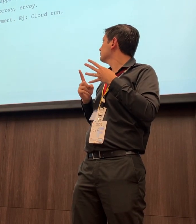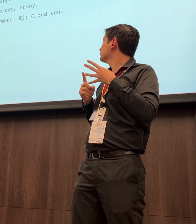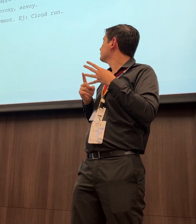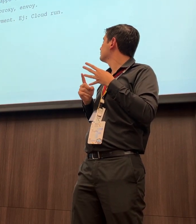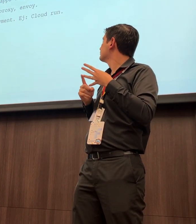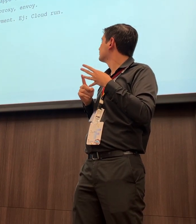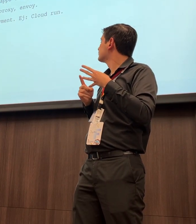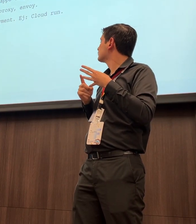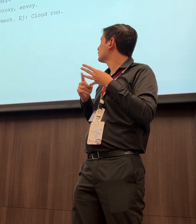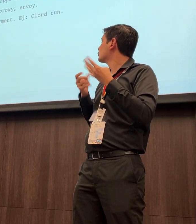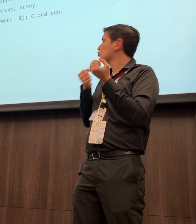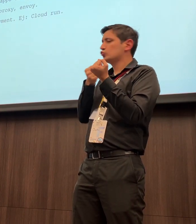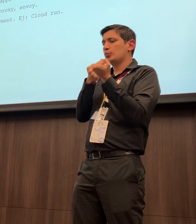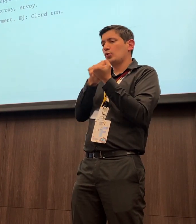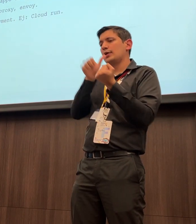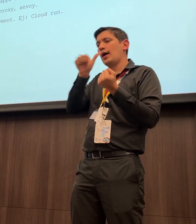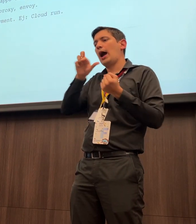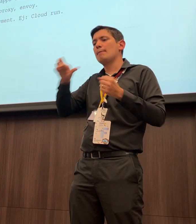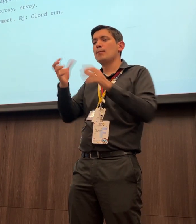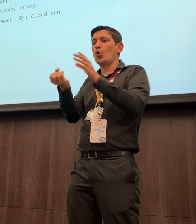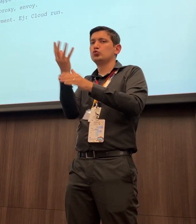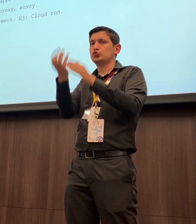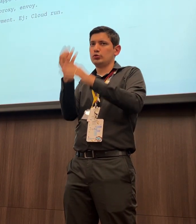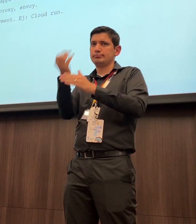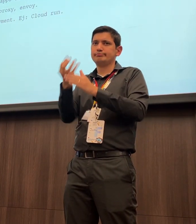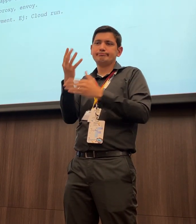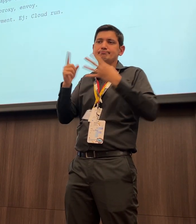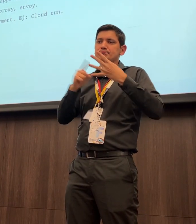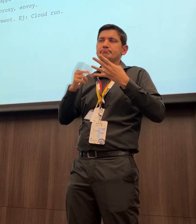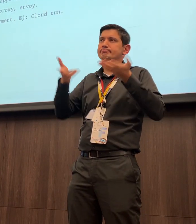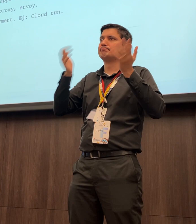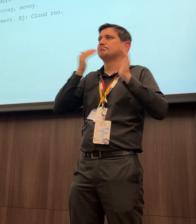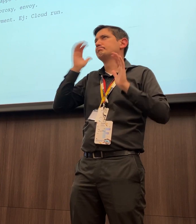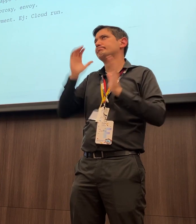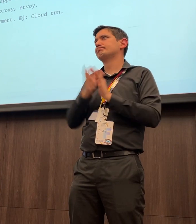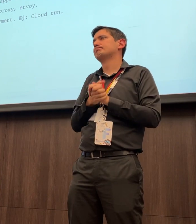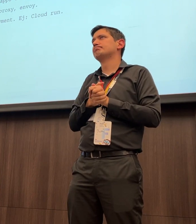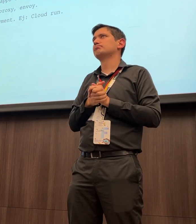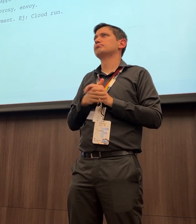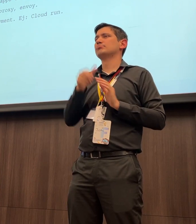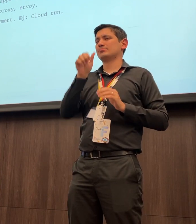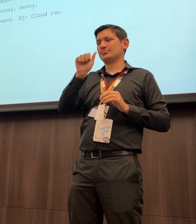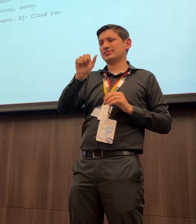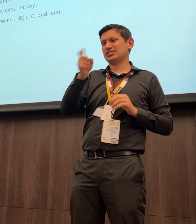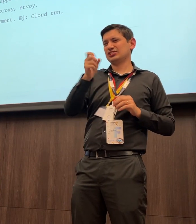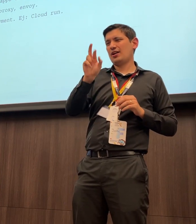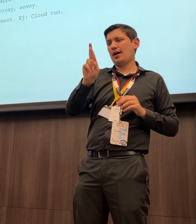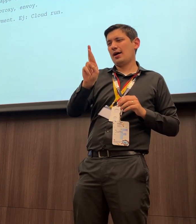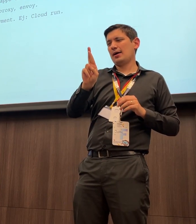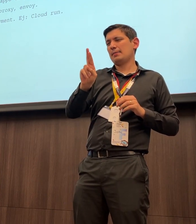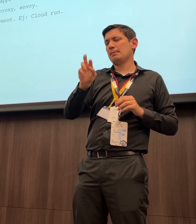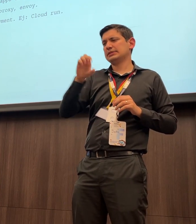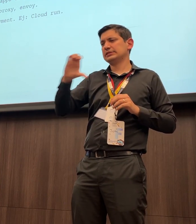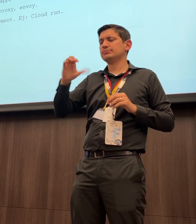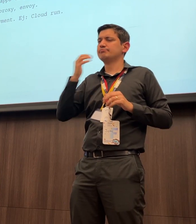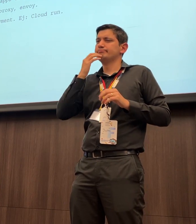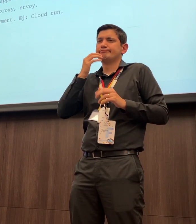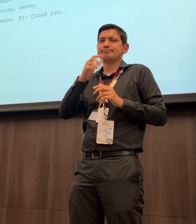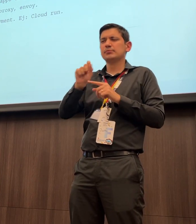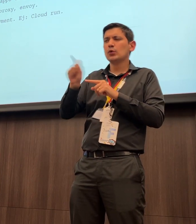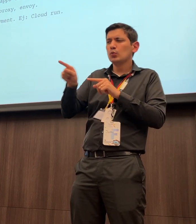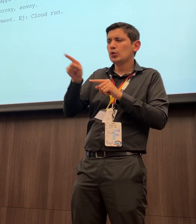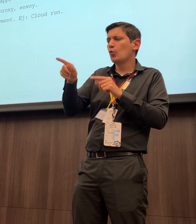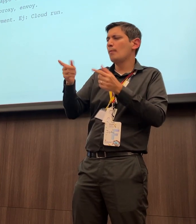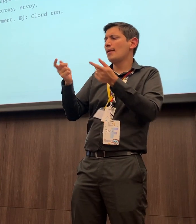el soporte para apps en producción. Esto es lo que hablábamos un poco cuando lidiamos con gRPC en producción. Es recomendable tener